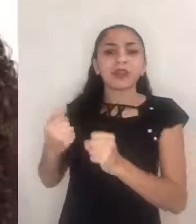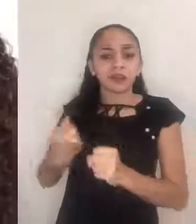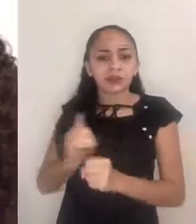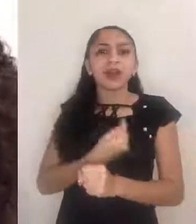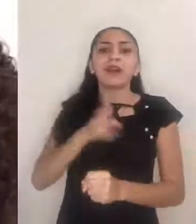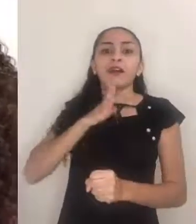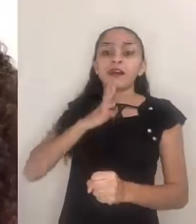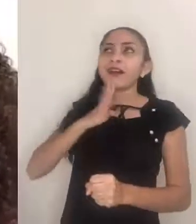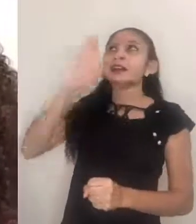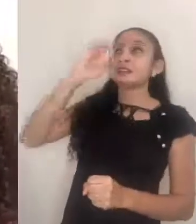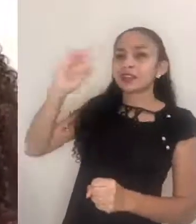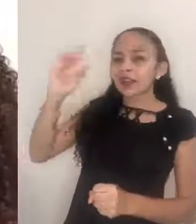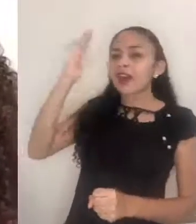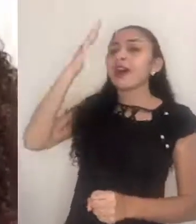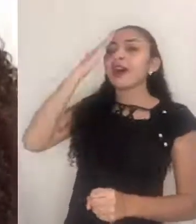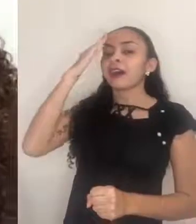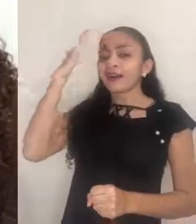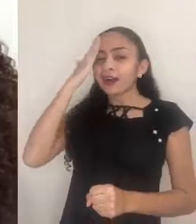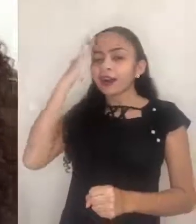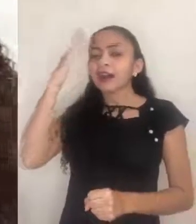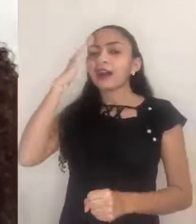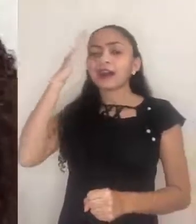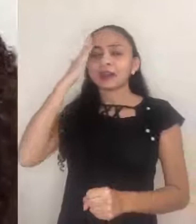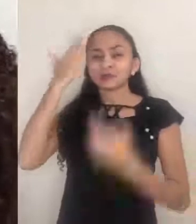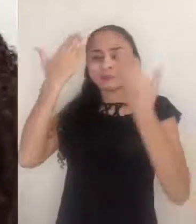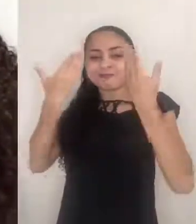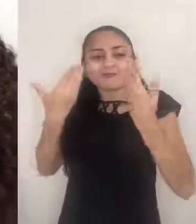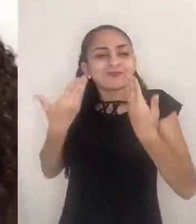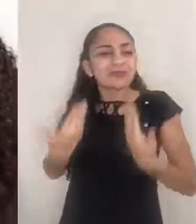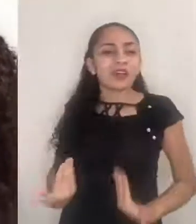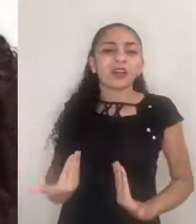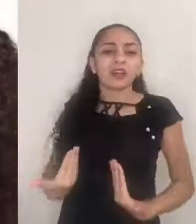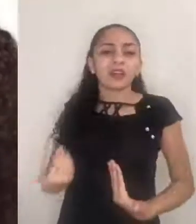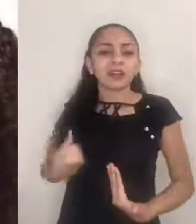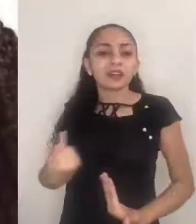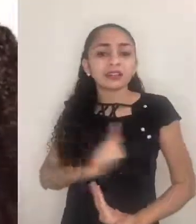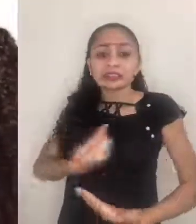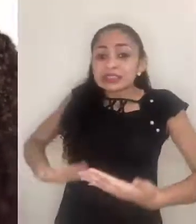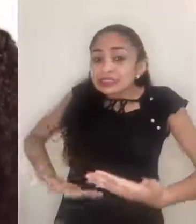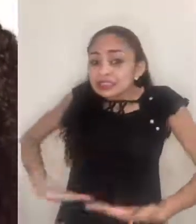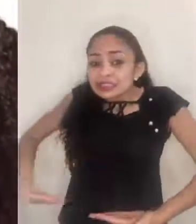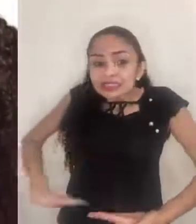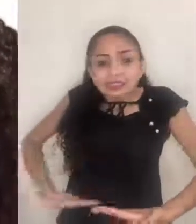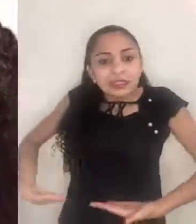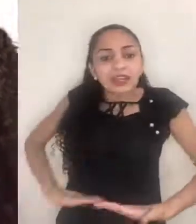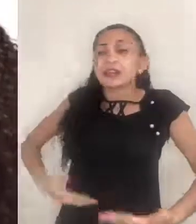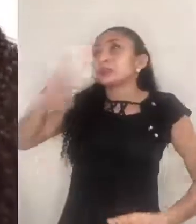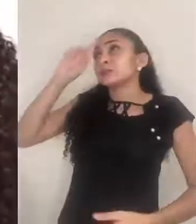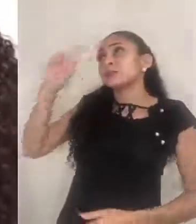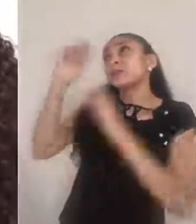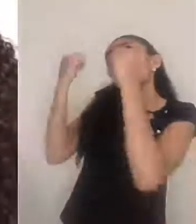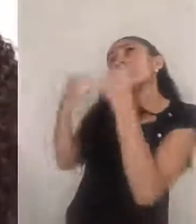Senhor. Então, quanto mais a gente conhece a Deus, a gente tem consciência das criaturas, e dos servos que